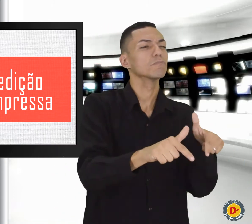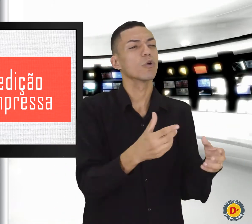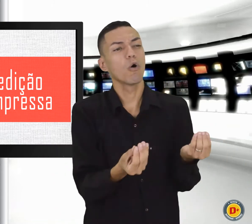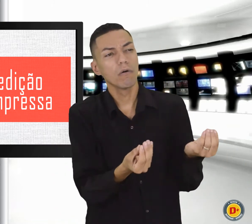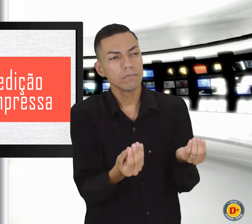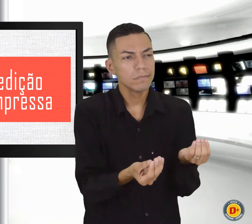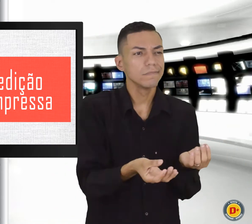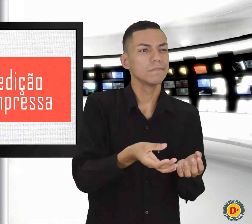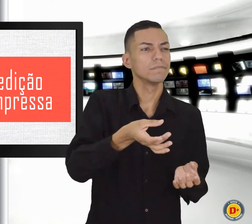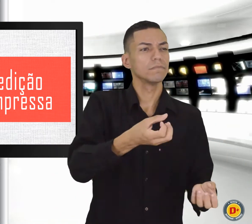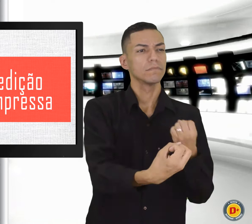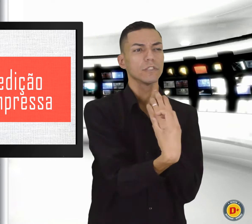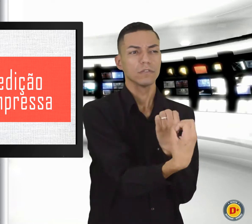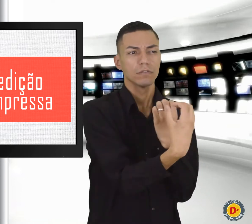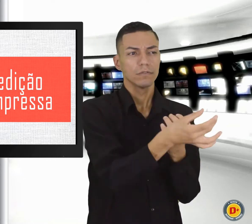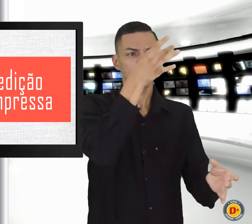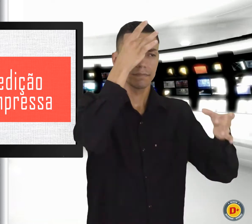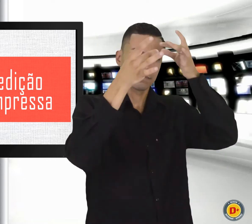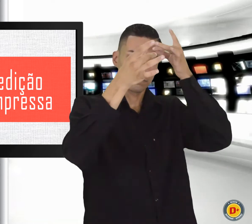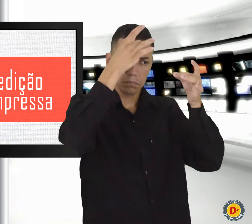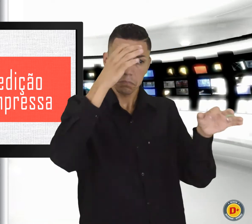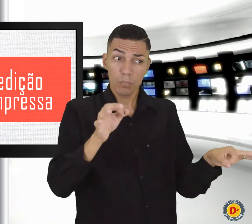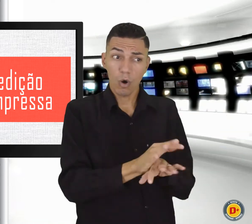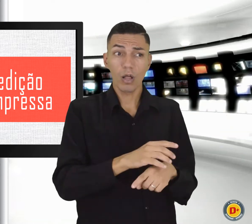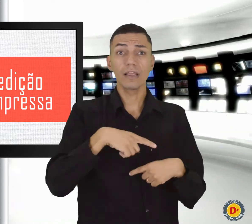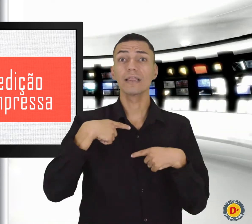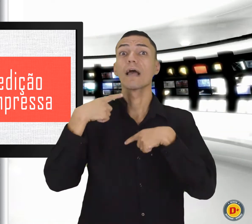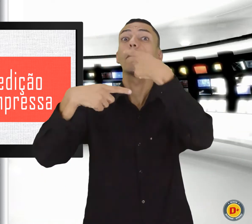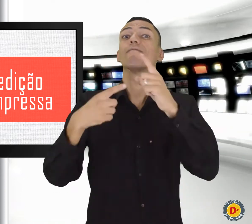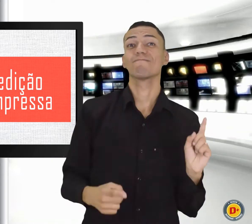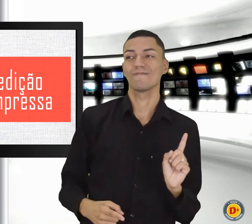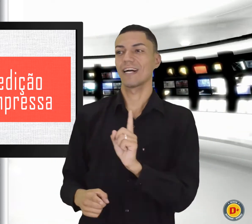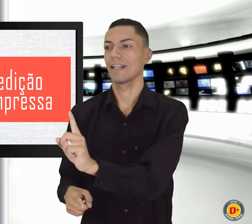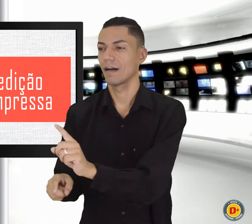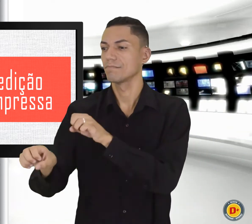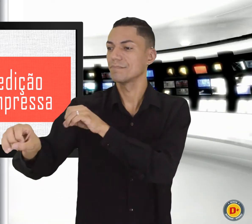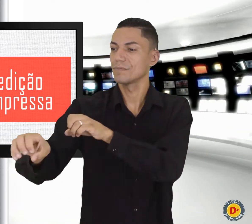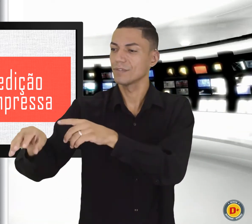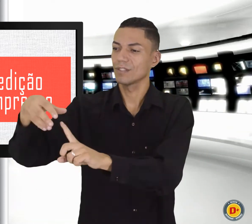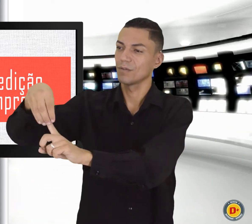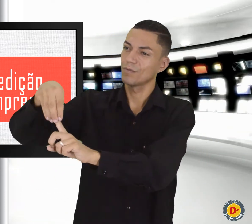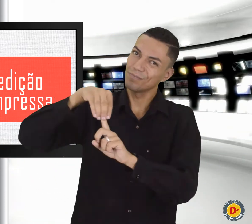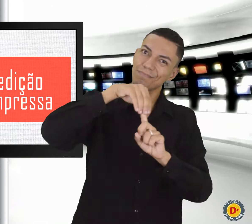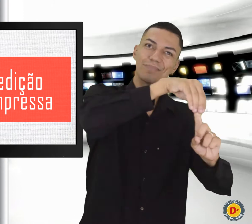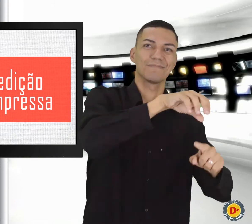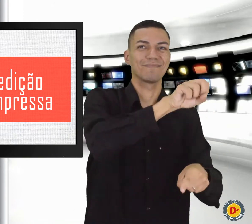era necessária, pois poderíamos apoiar o chefe na sua função tradicional